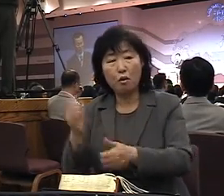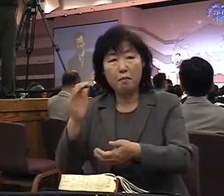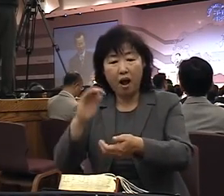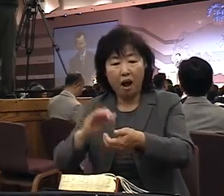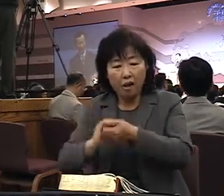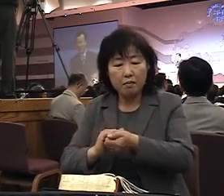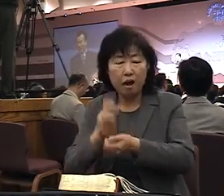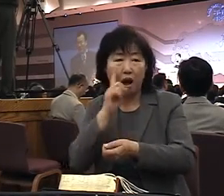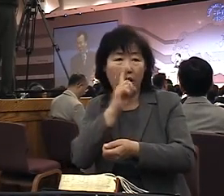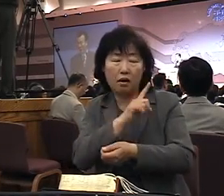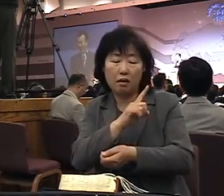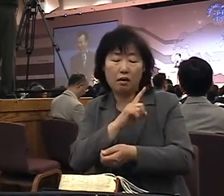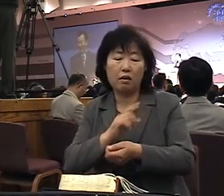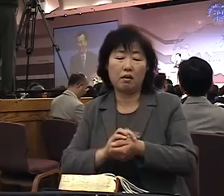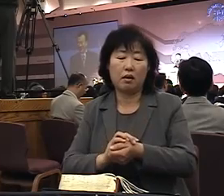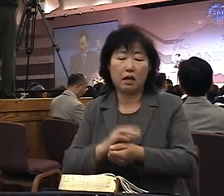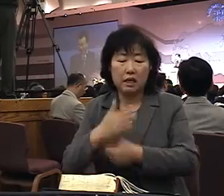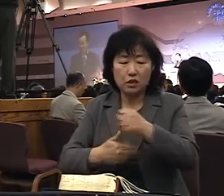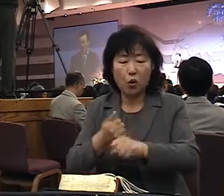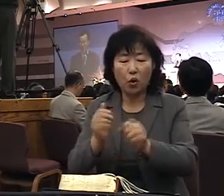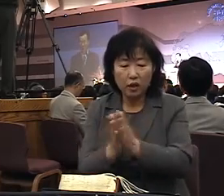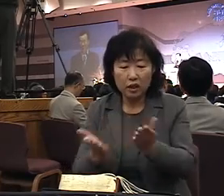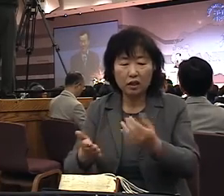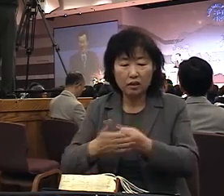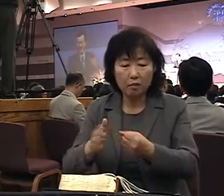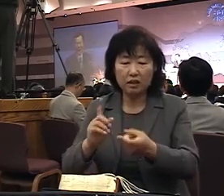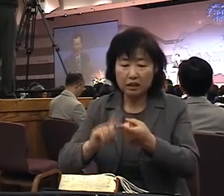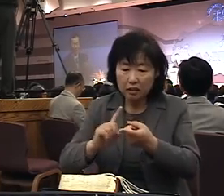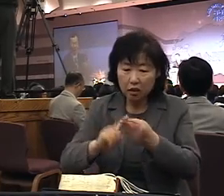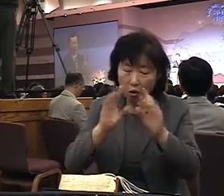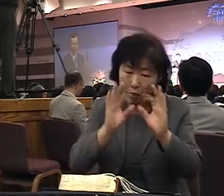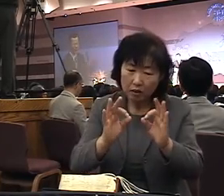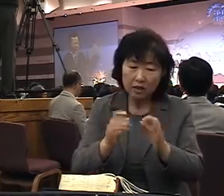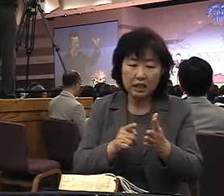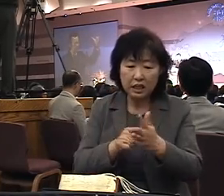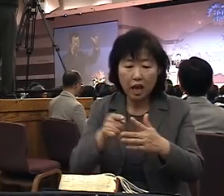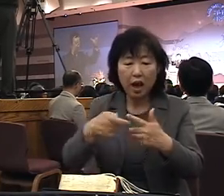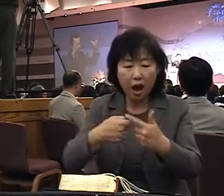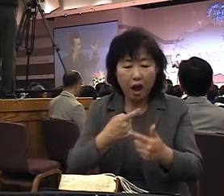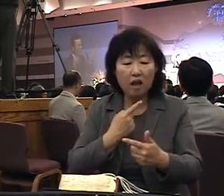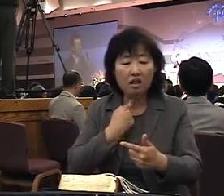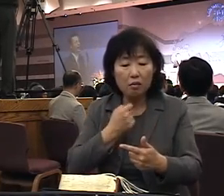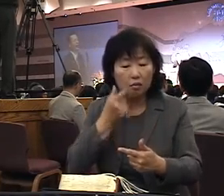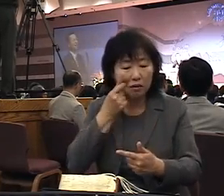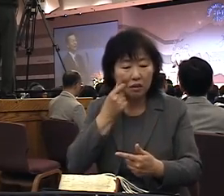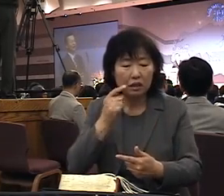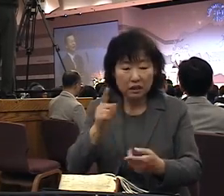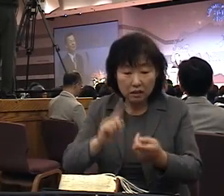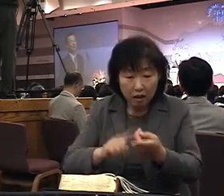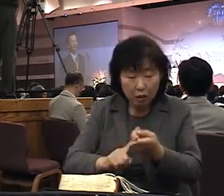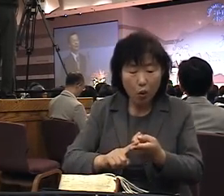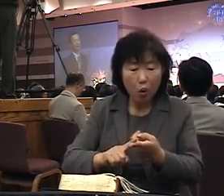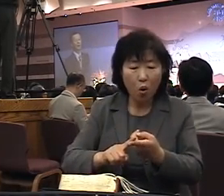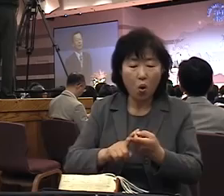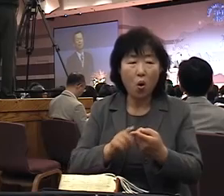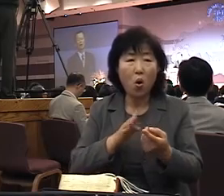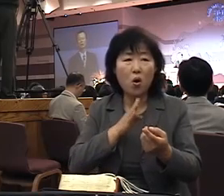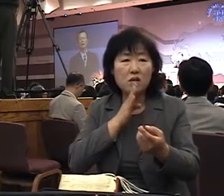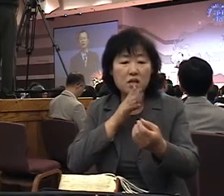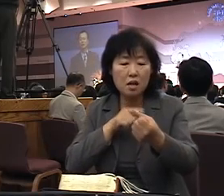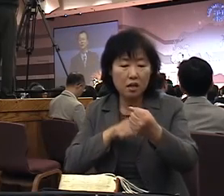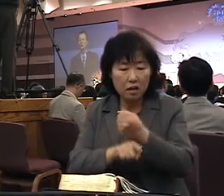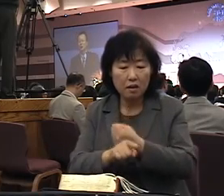악한 것이었는가. 성경이기 때문에 그대로 받습니다. 제가 이해하든 못하든 그대로 진리를 받아들이지만